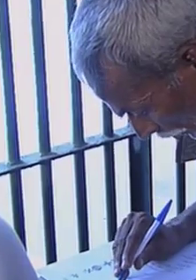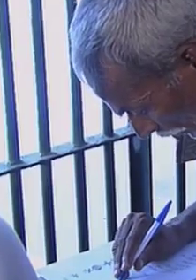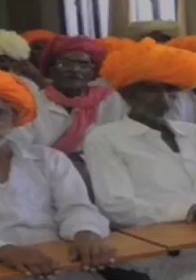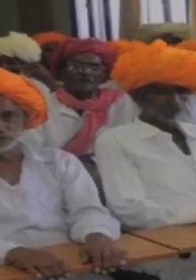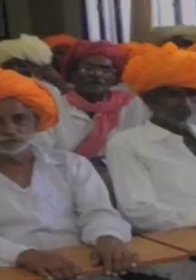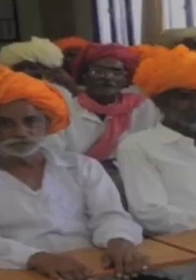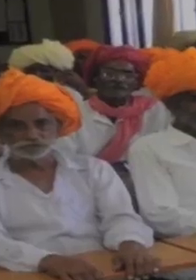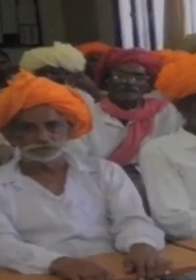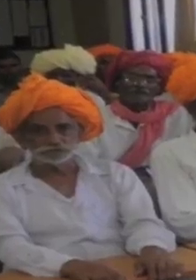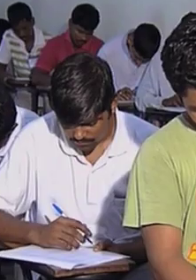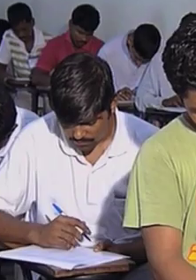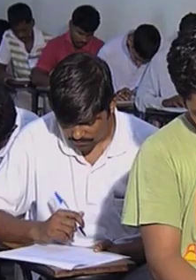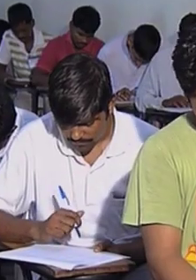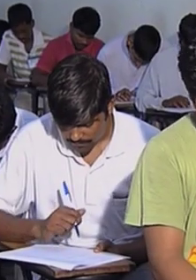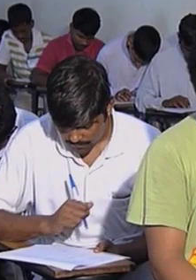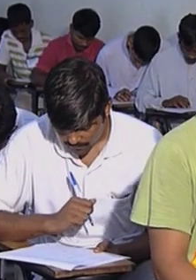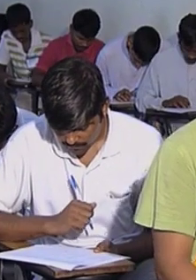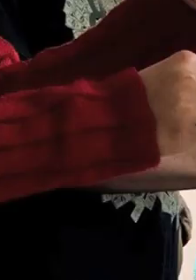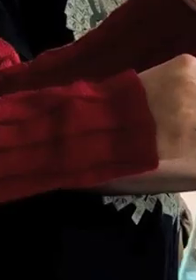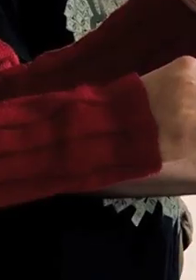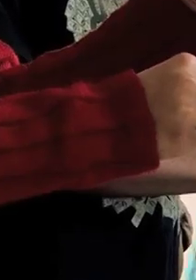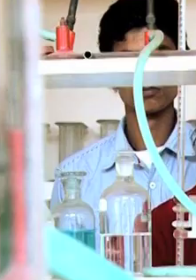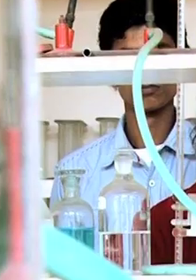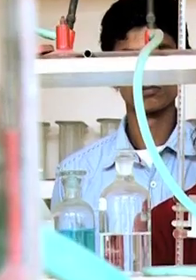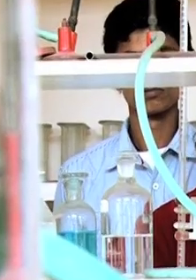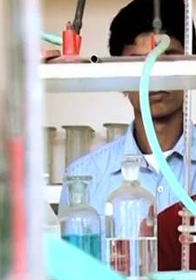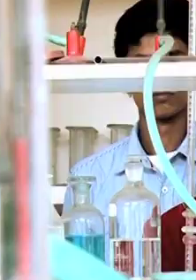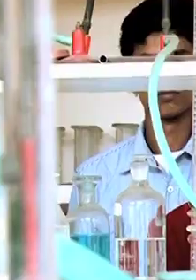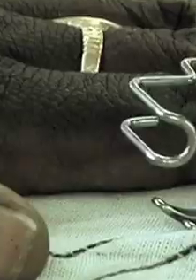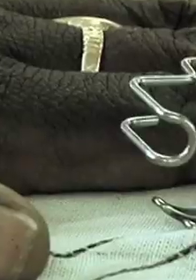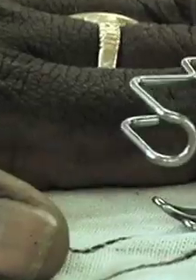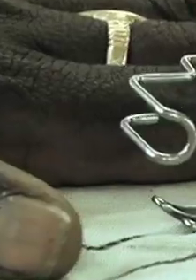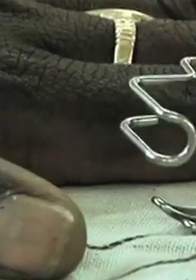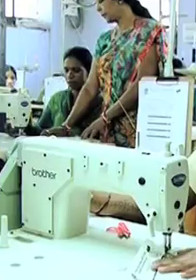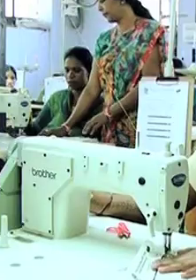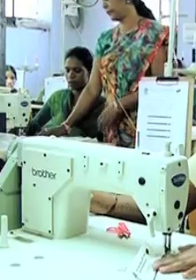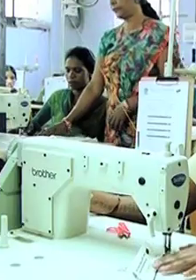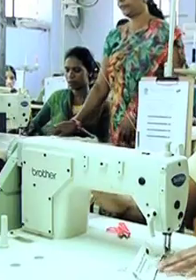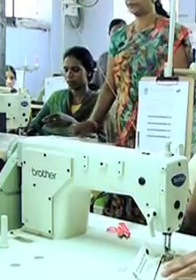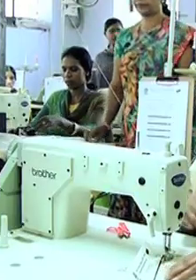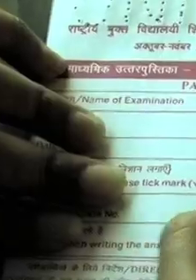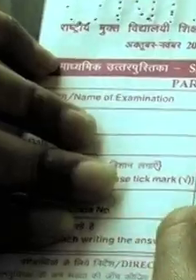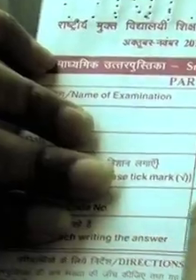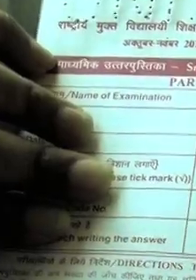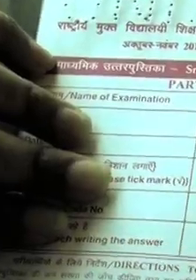फिर। शिक्षा और परीक्षा का अवसर एक बार ही क्यों